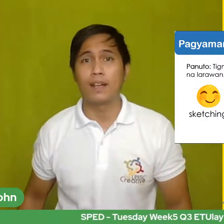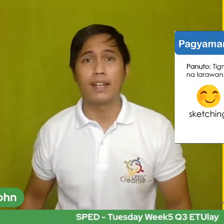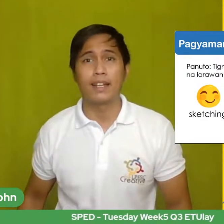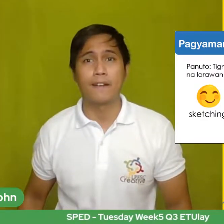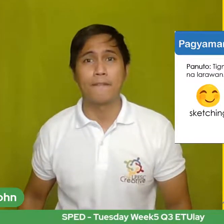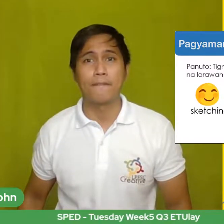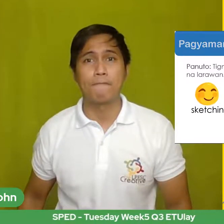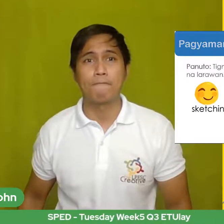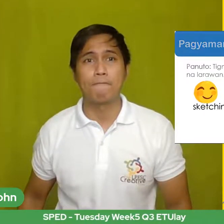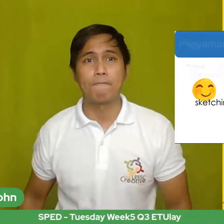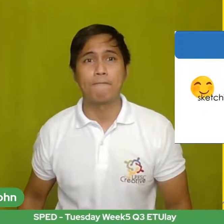mga yan.